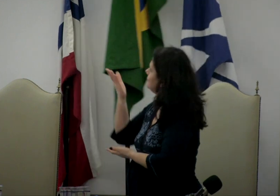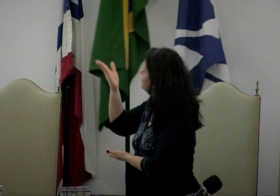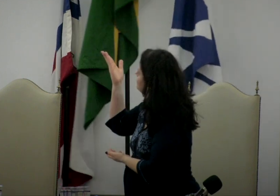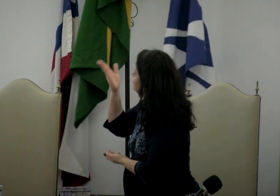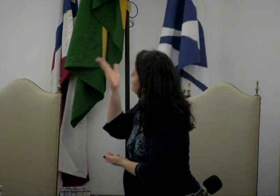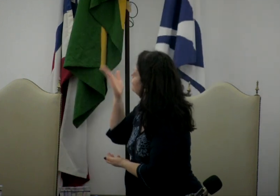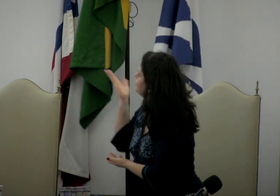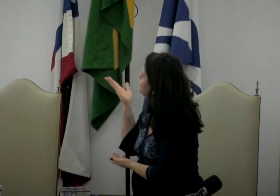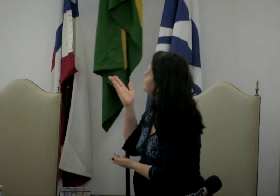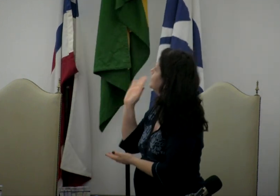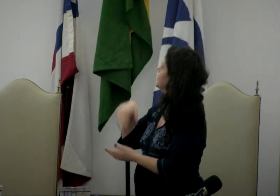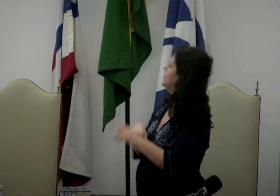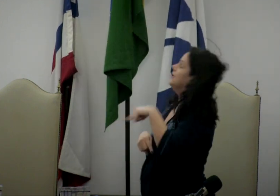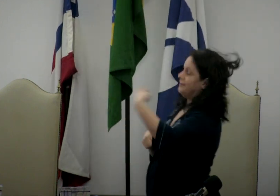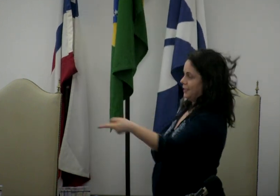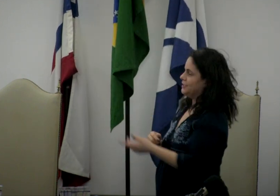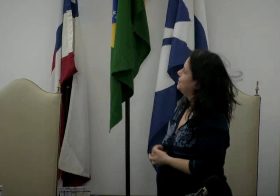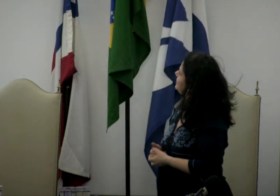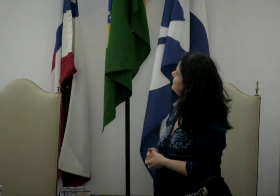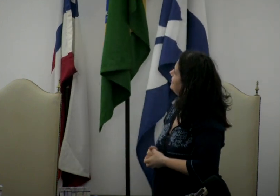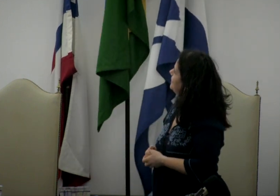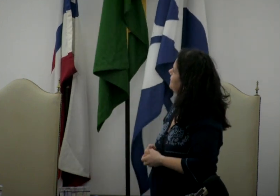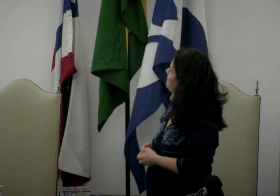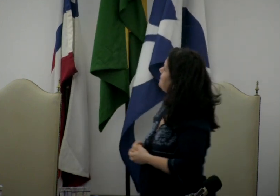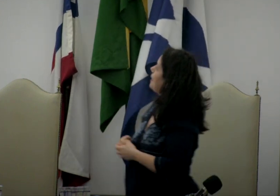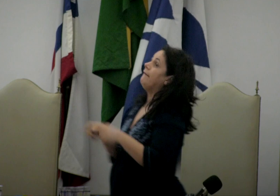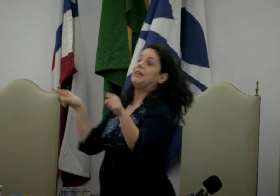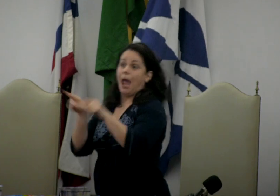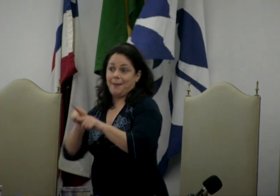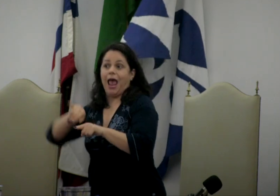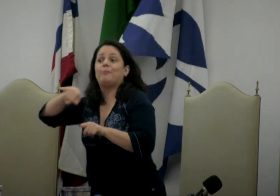seus alunos surdos do instituto que eu falei. Próximo.